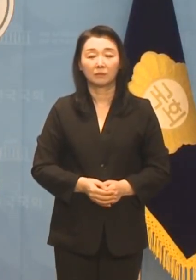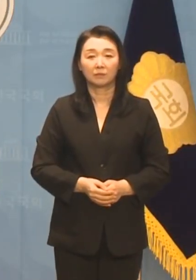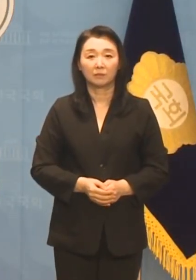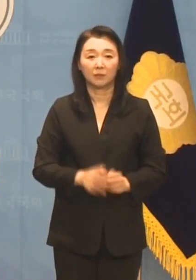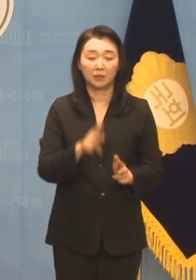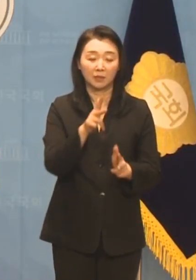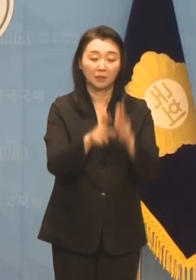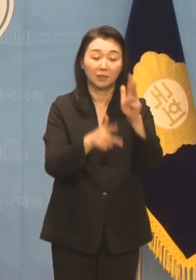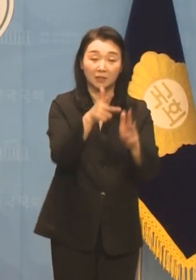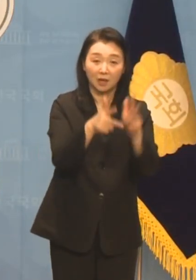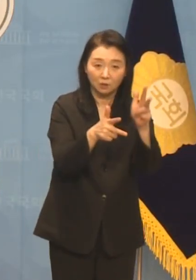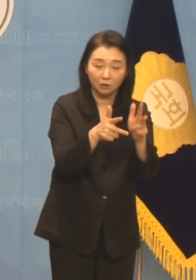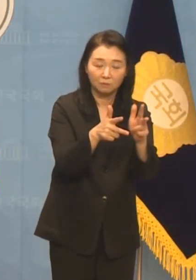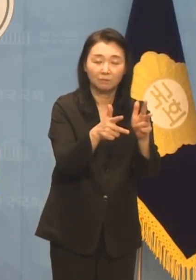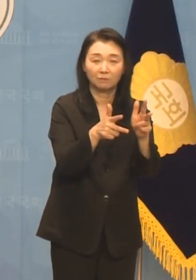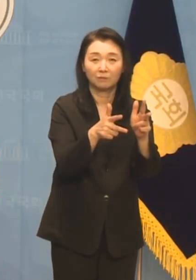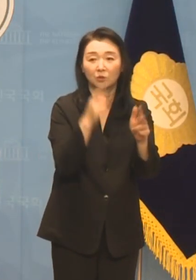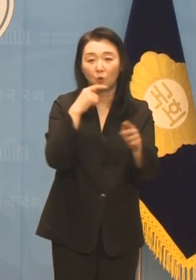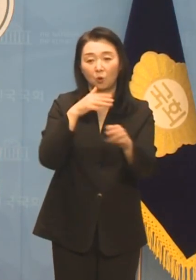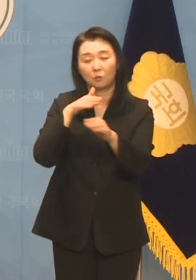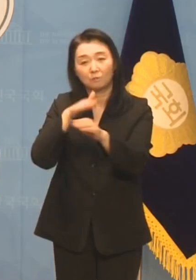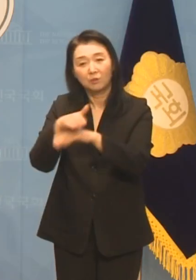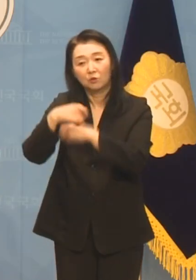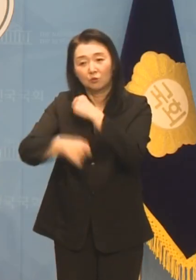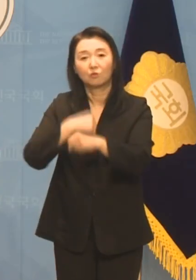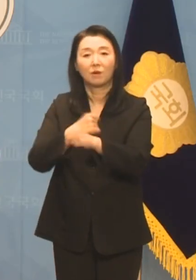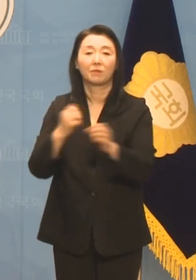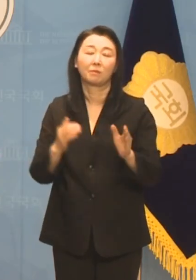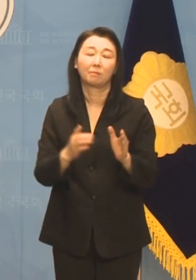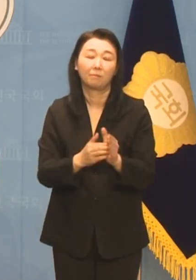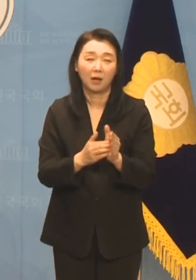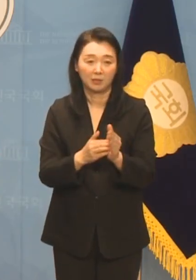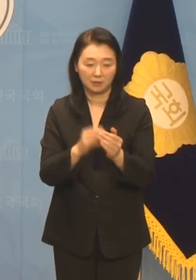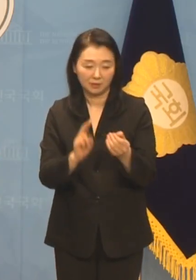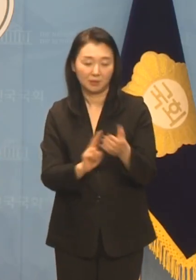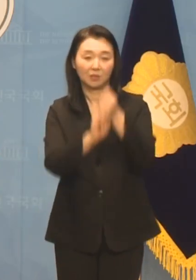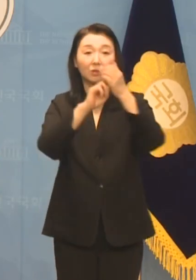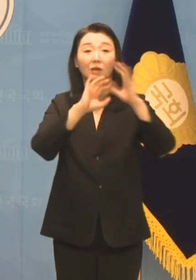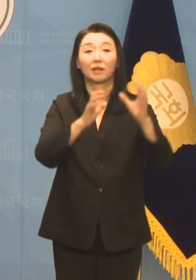산업화와 민주화를 동시에 이룬 기적의 나라 대한민국은